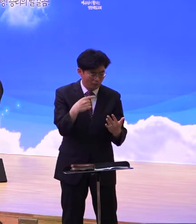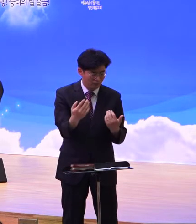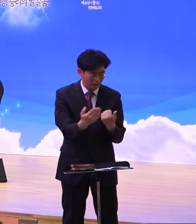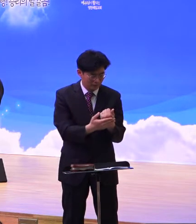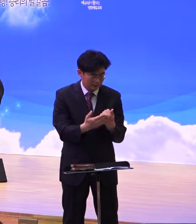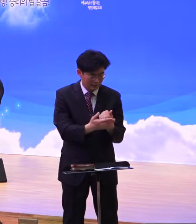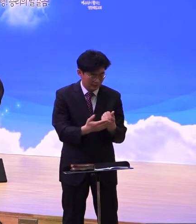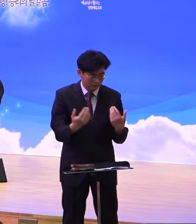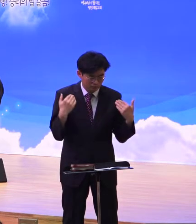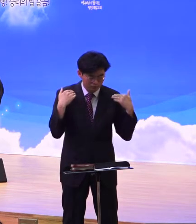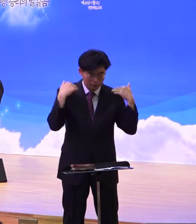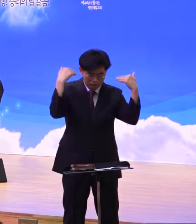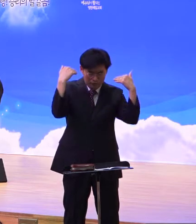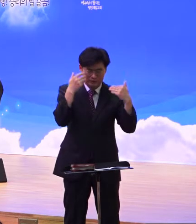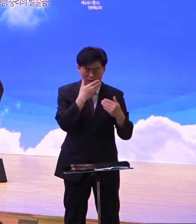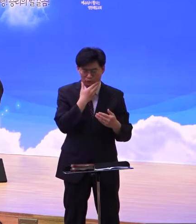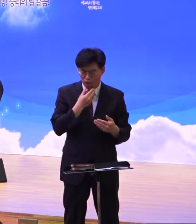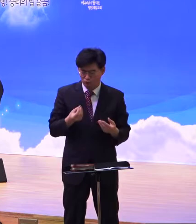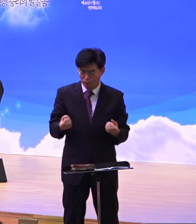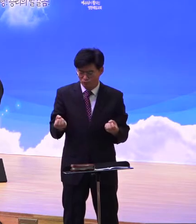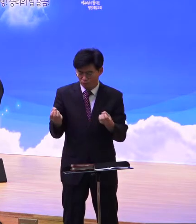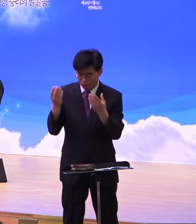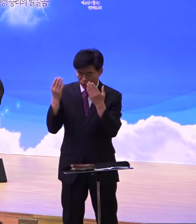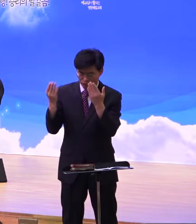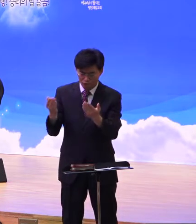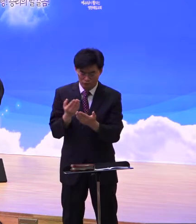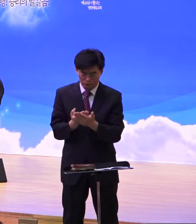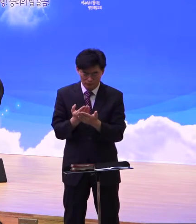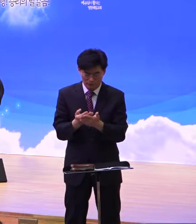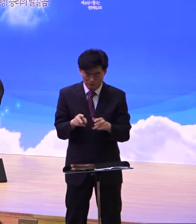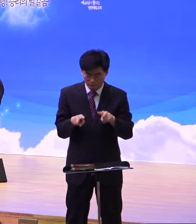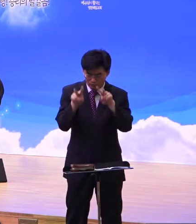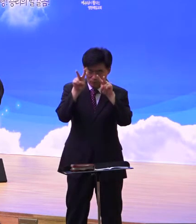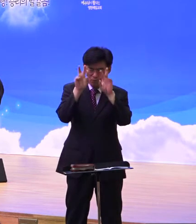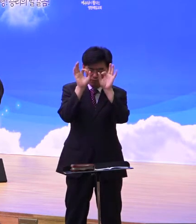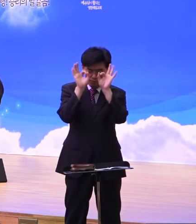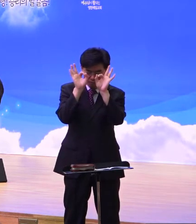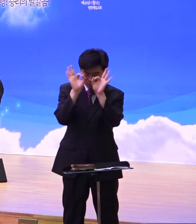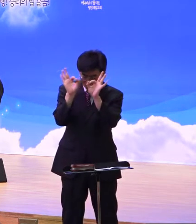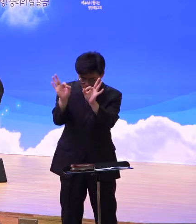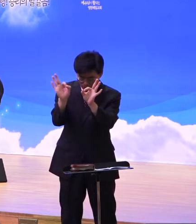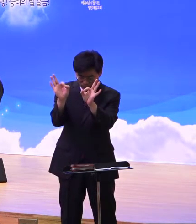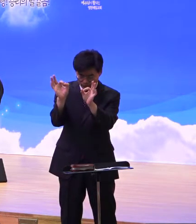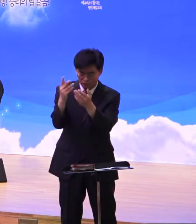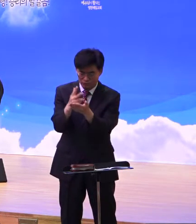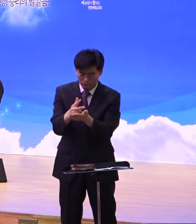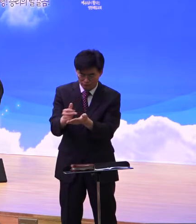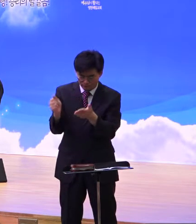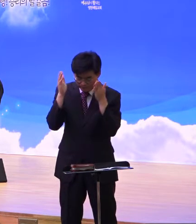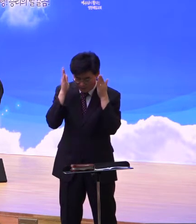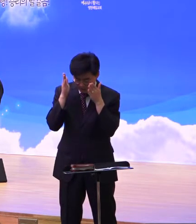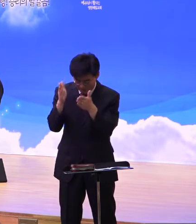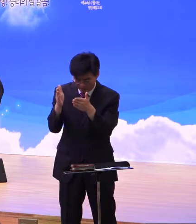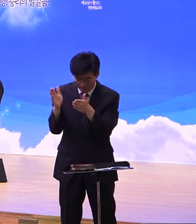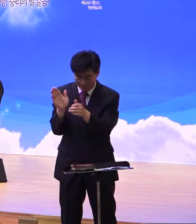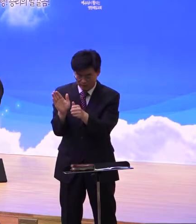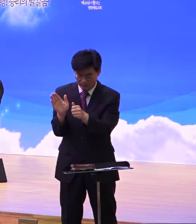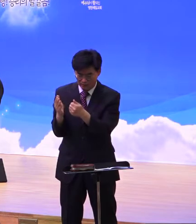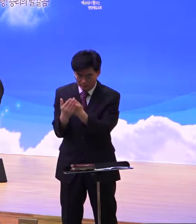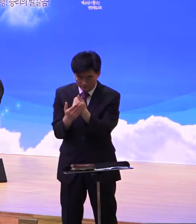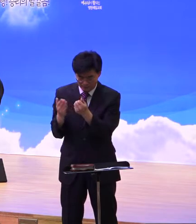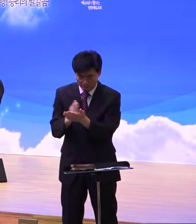자라나게 축복하여 주시옵소서. 눈을 들어 주를 향하게 하시고 은혜를 베푸시는 하나님을